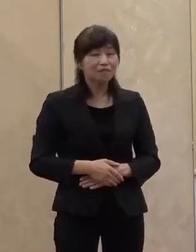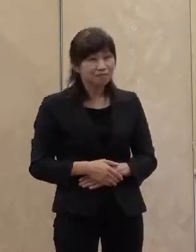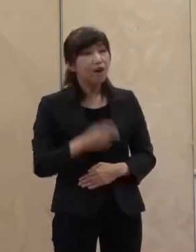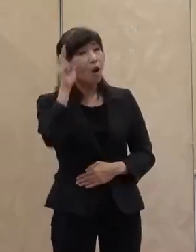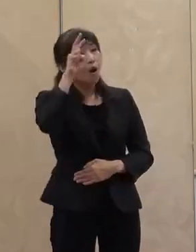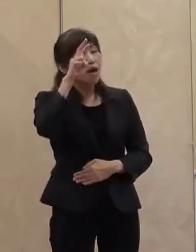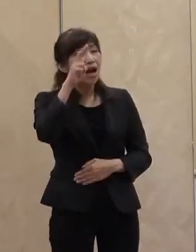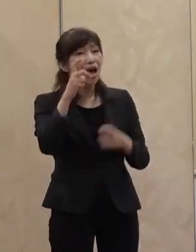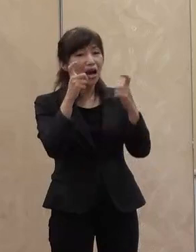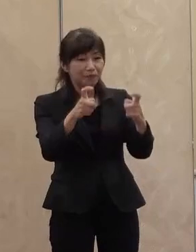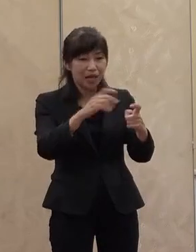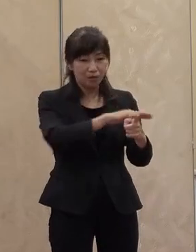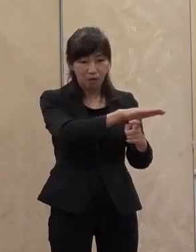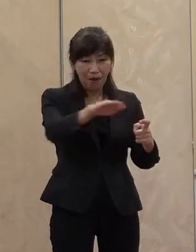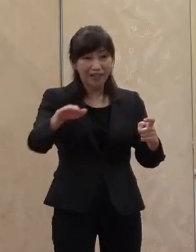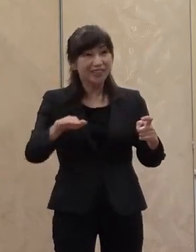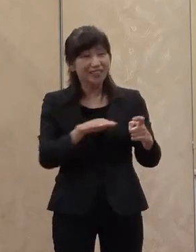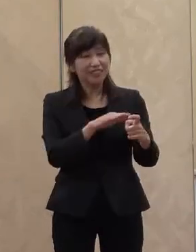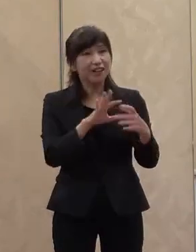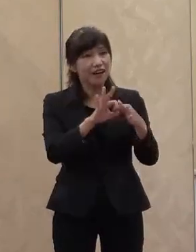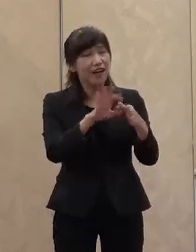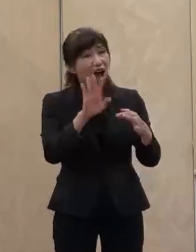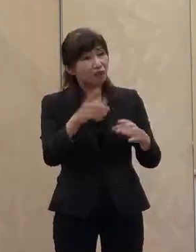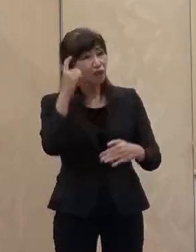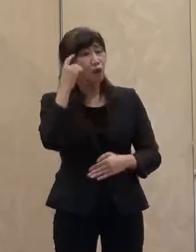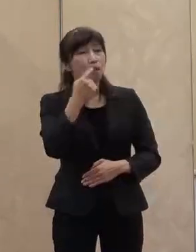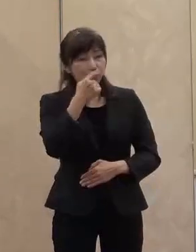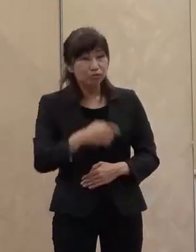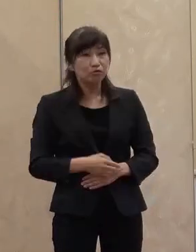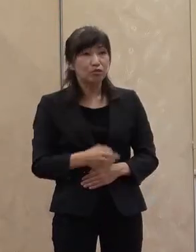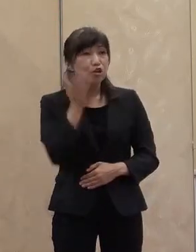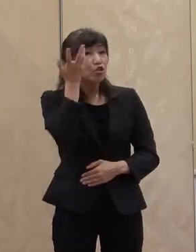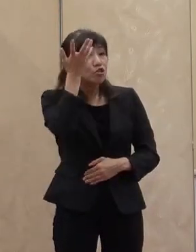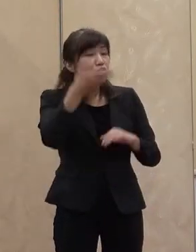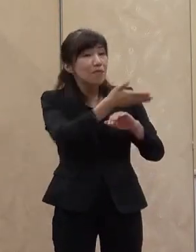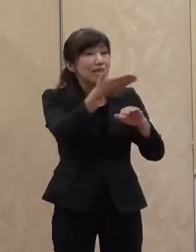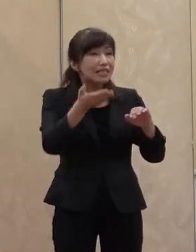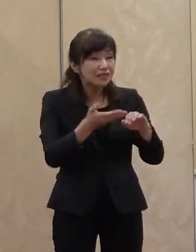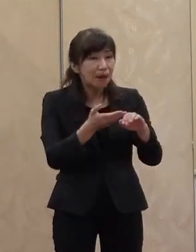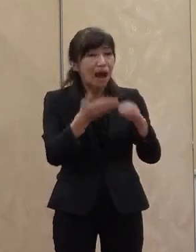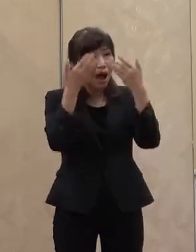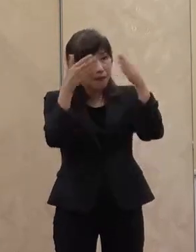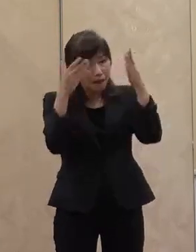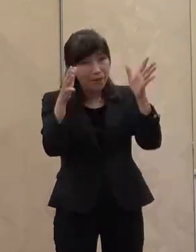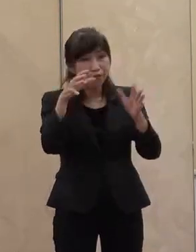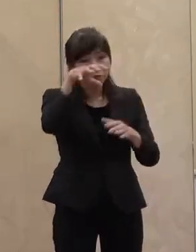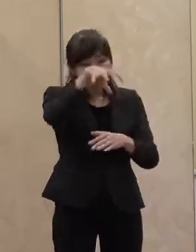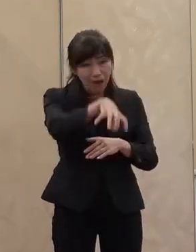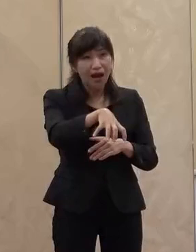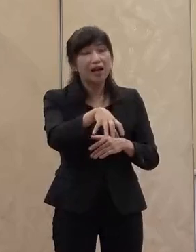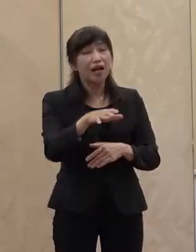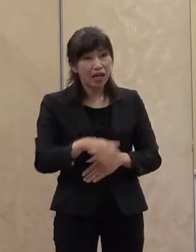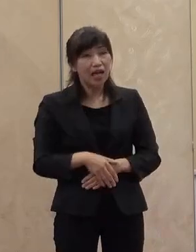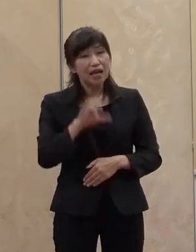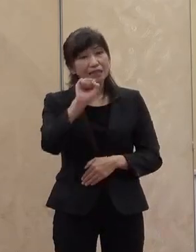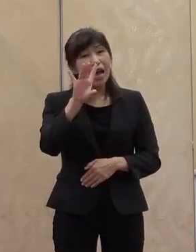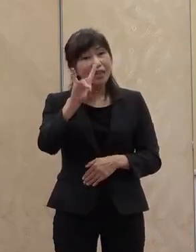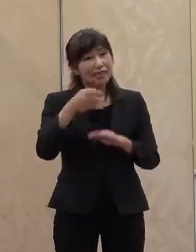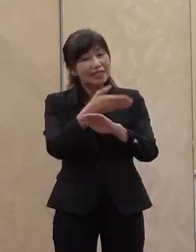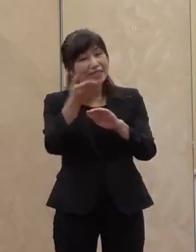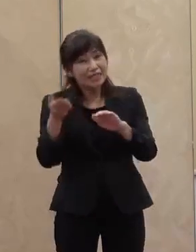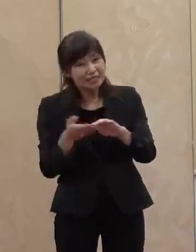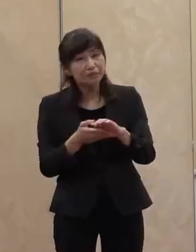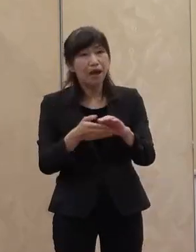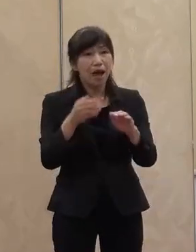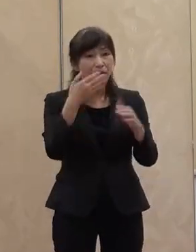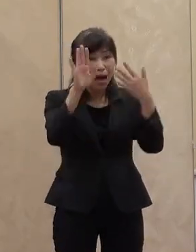ます。夢島ももちろん、万博とか IR 誘致してます。それだけじゃなくて、やっぱり先島、前島、あのあたりも、土地も